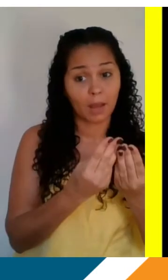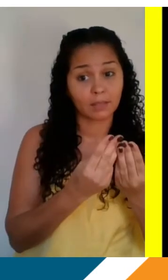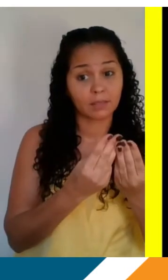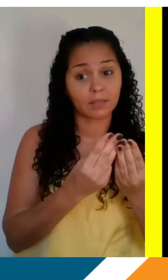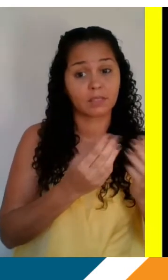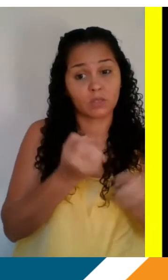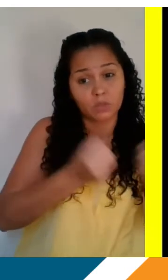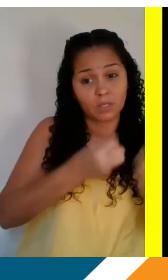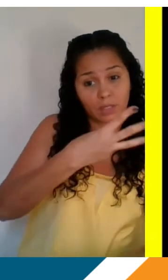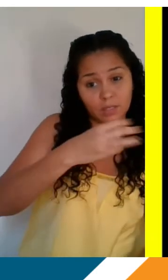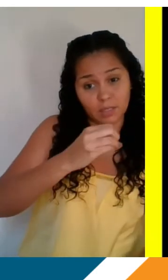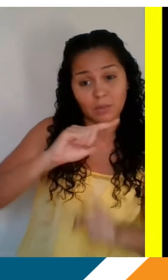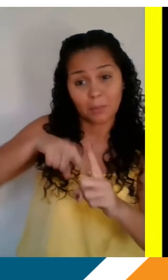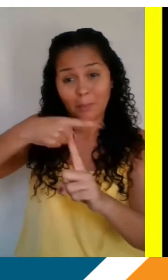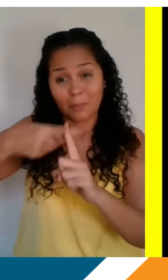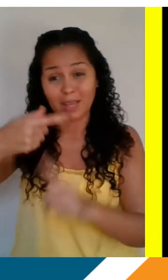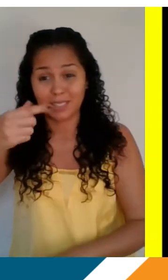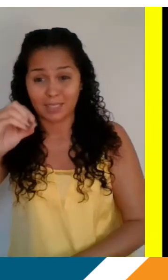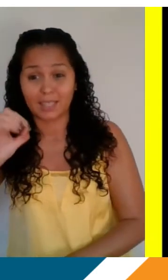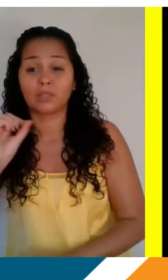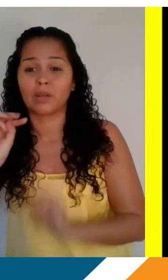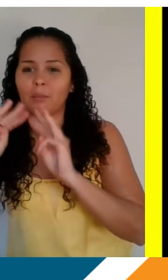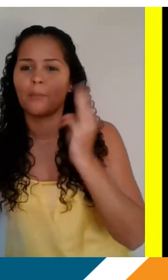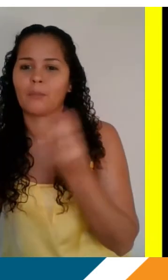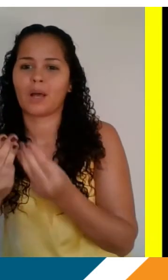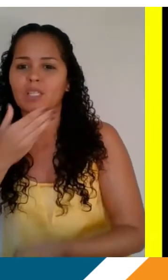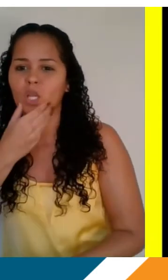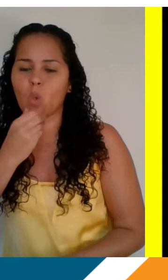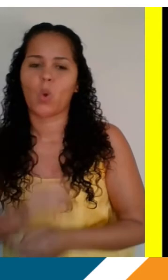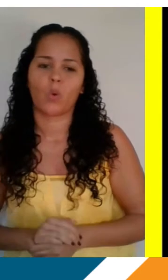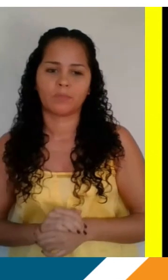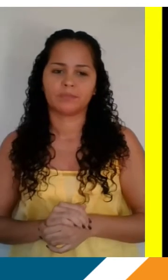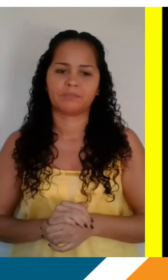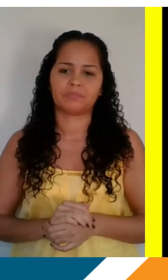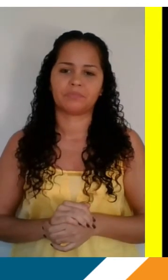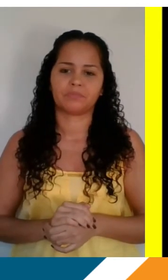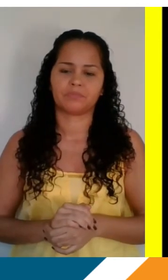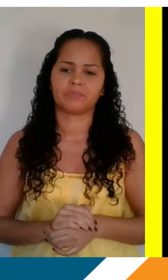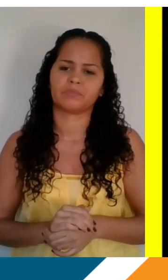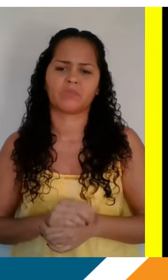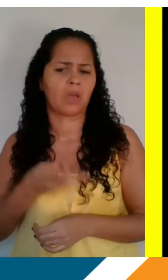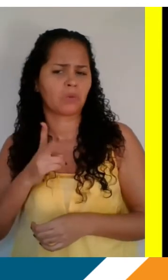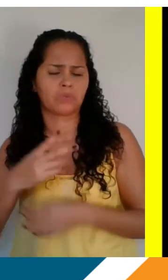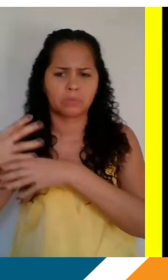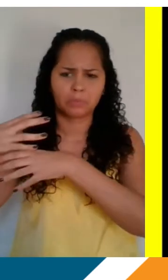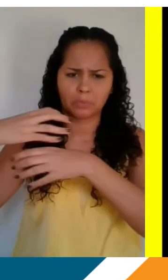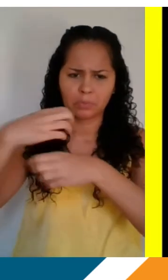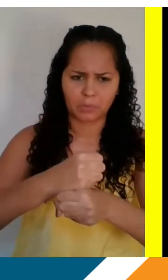a massa do homem. 30 vezes 1, 30. 70 vezes 3,